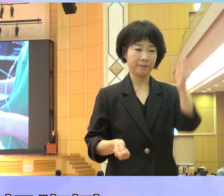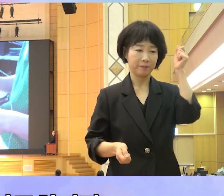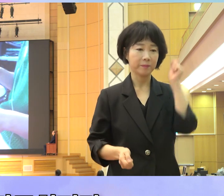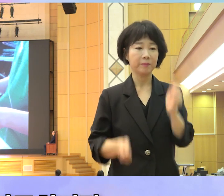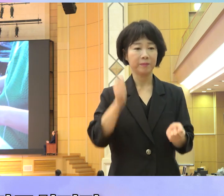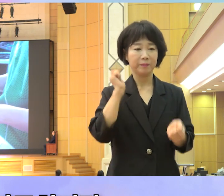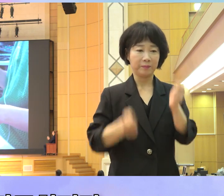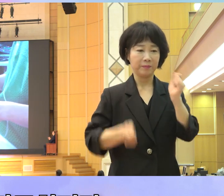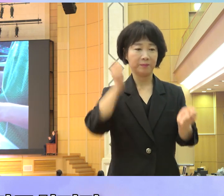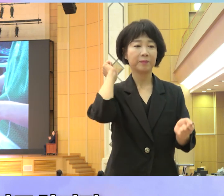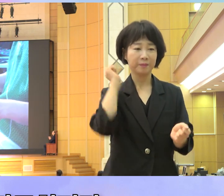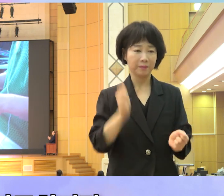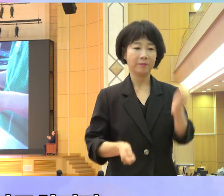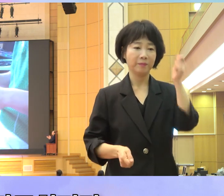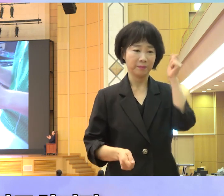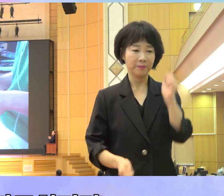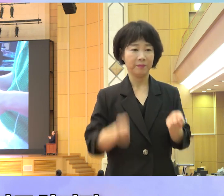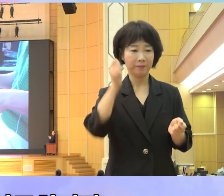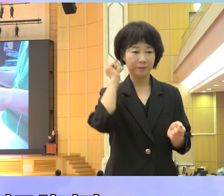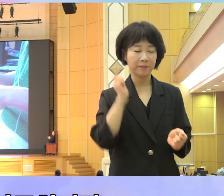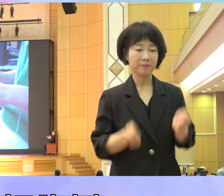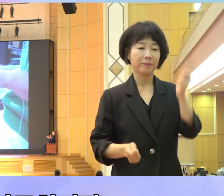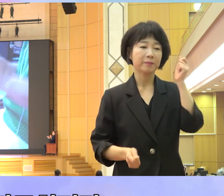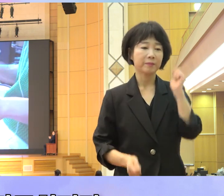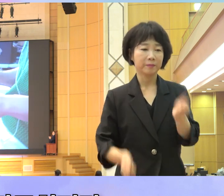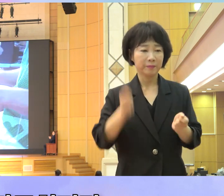박수치며 찬양하시겠습니다.